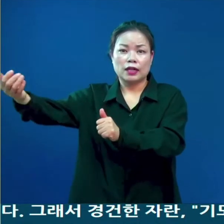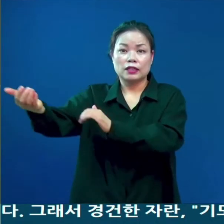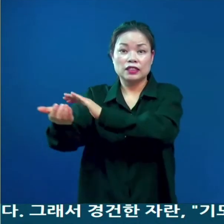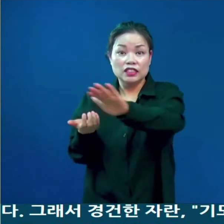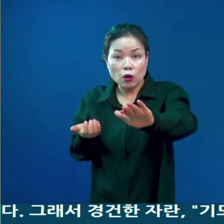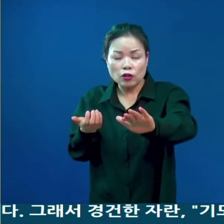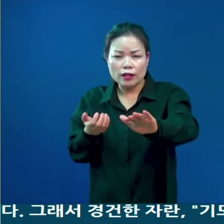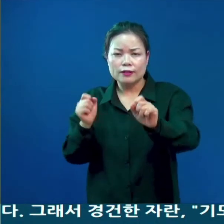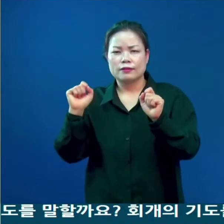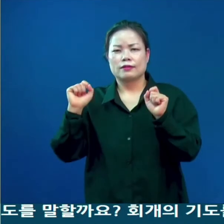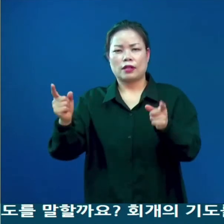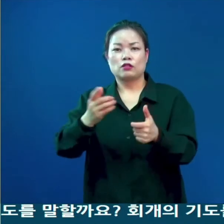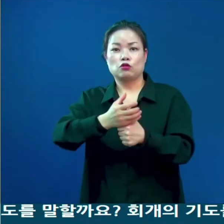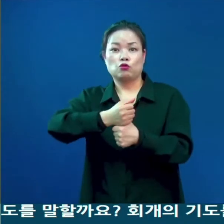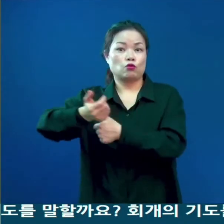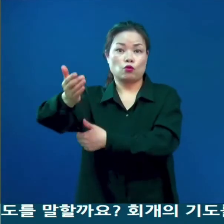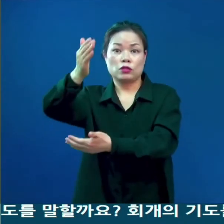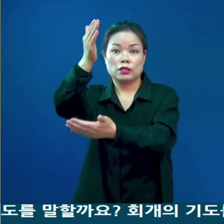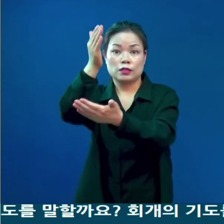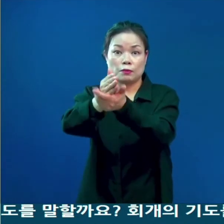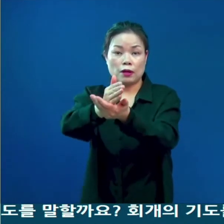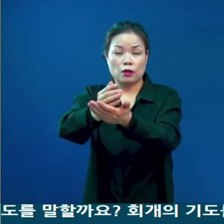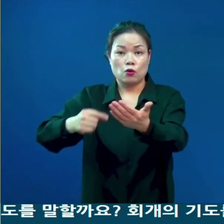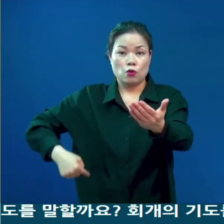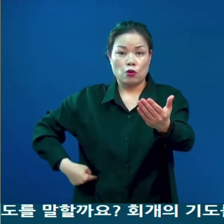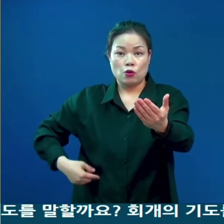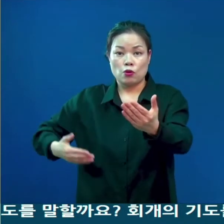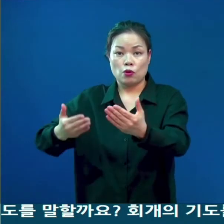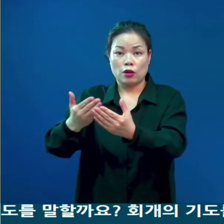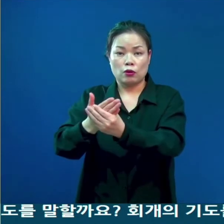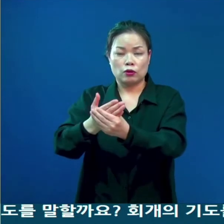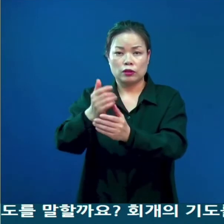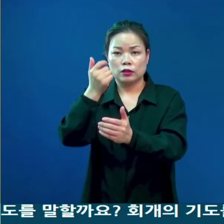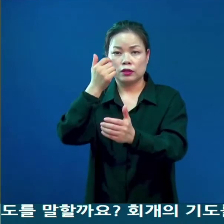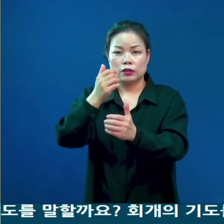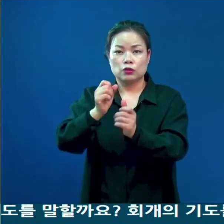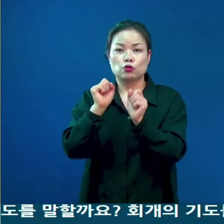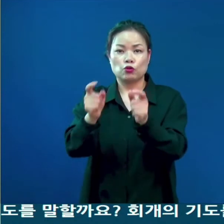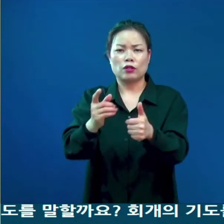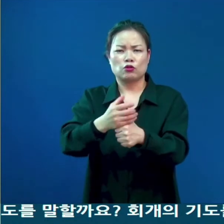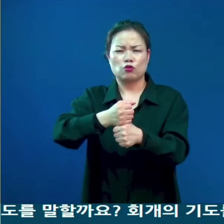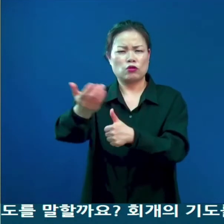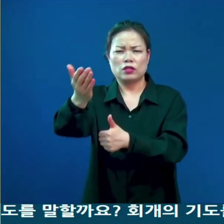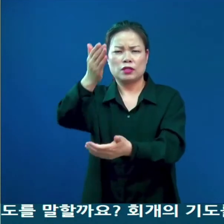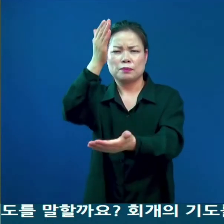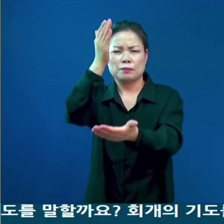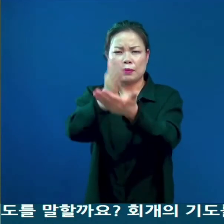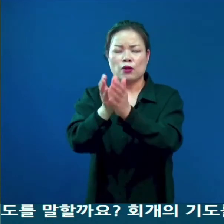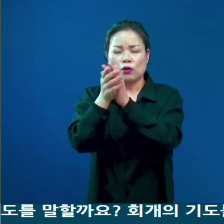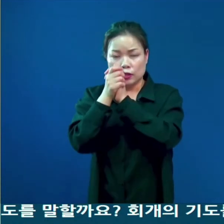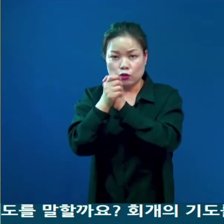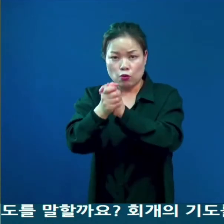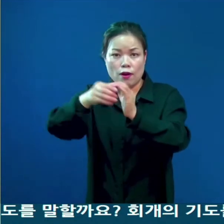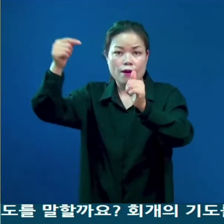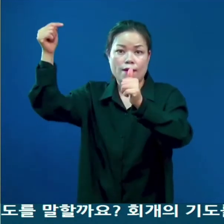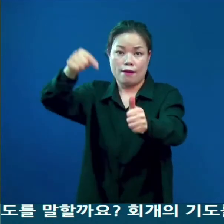그 기회를 놓치지 않고 회개할 기회를 놓치지 말고 기도로 나아가라는 거예요.